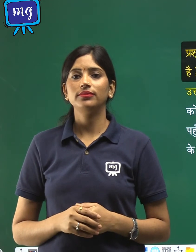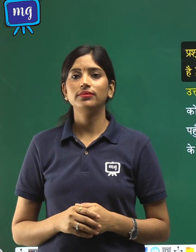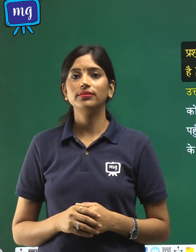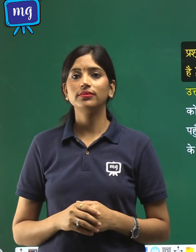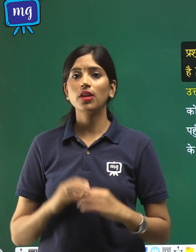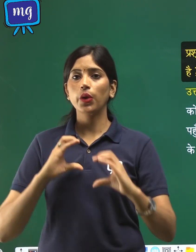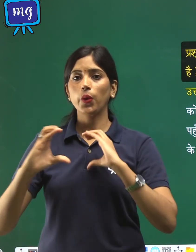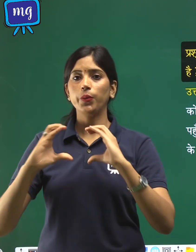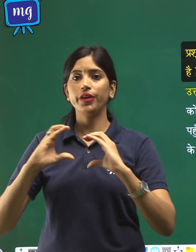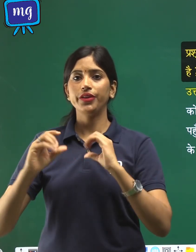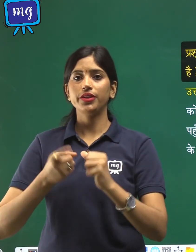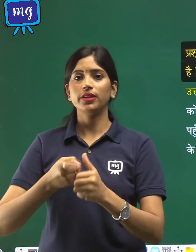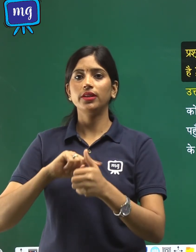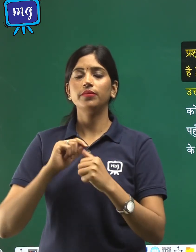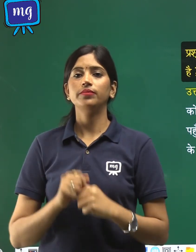संचार के